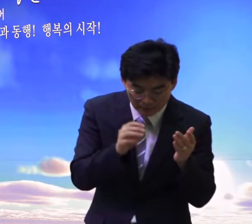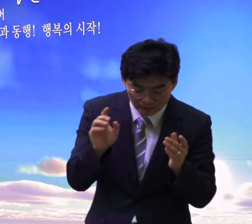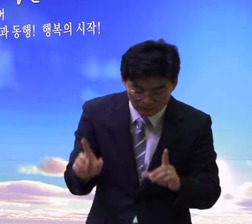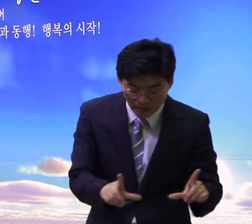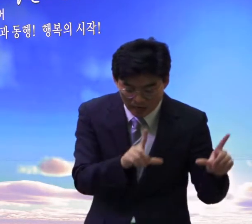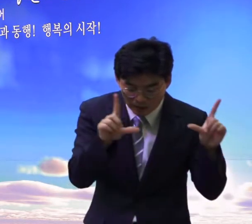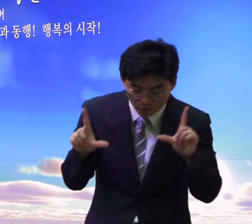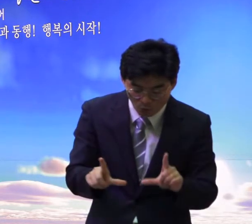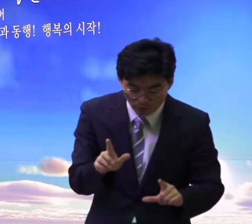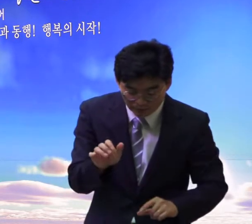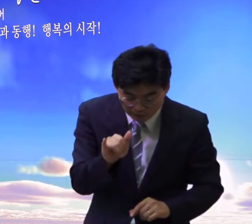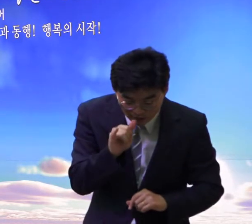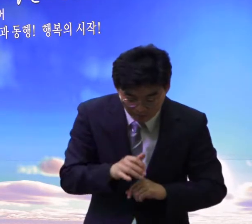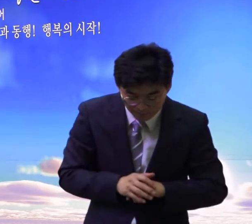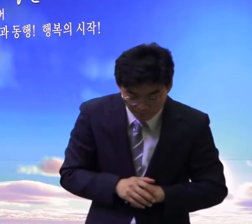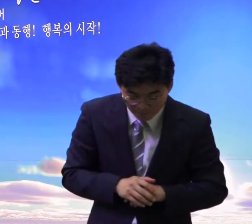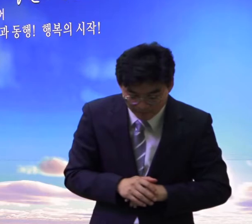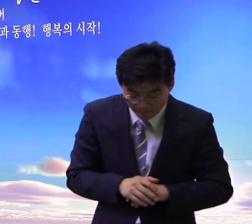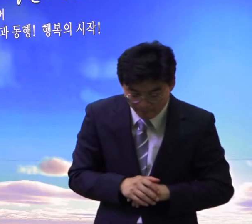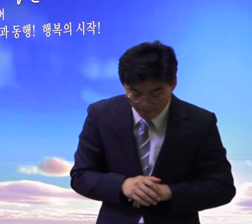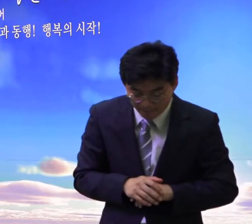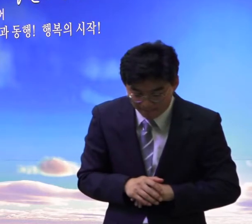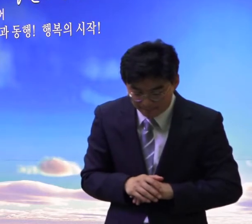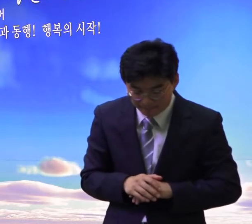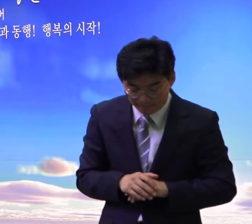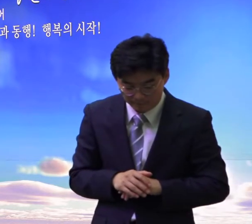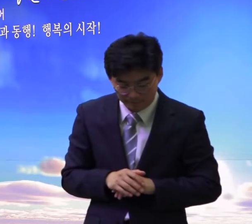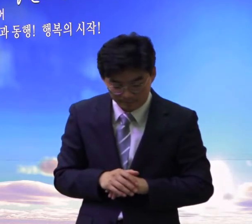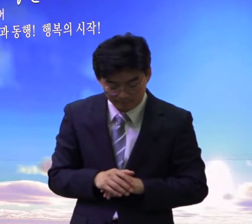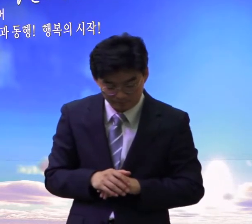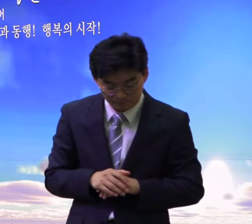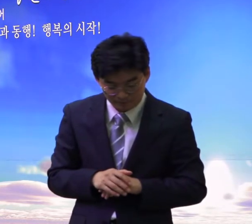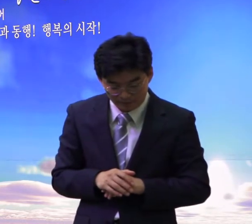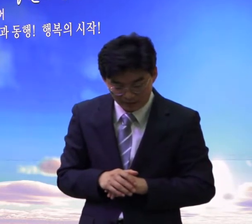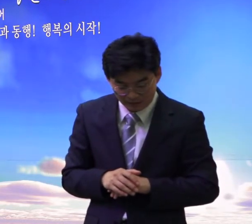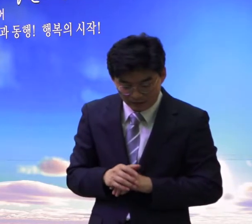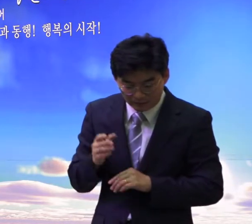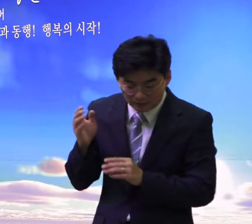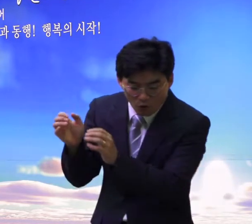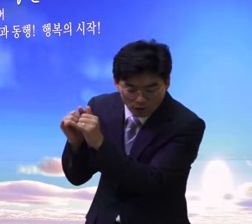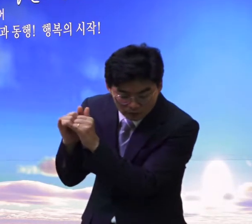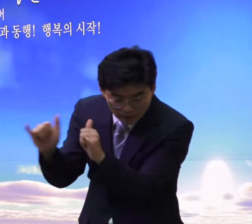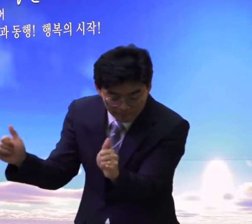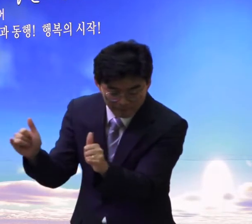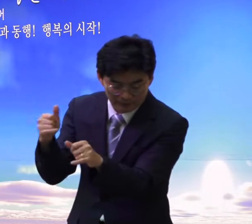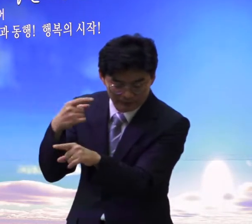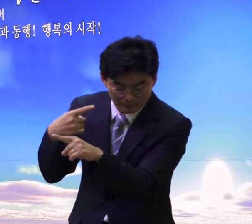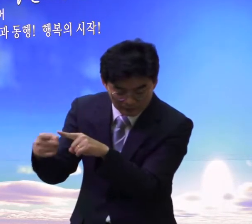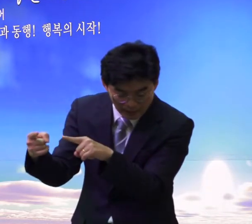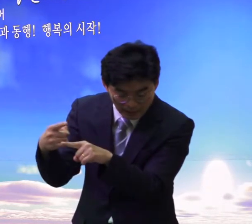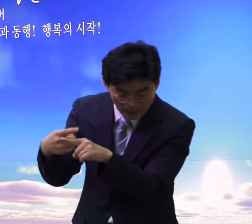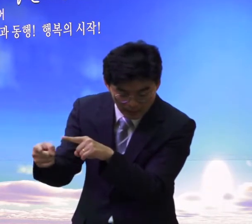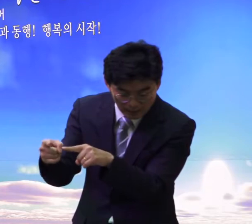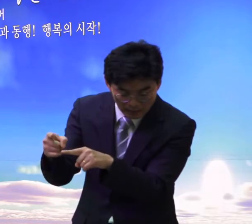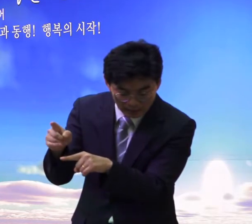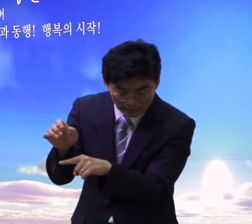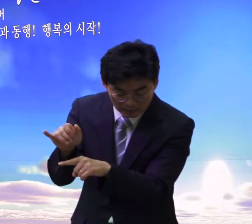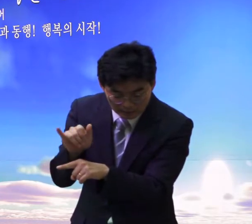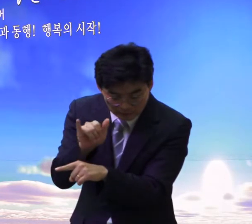중에 누웠으니 곧 사람의 아들들 중에라. 그들의 이는 창과 화살이요 그들의